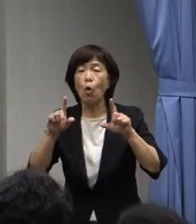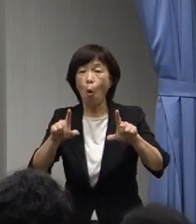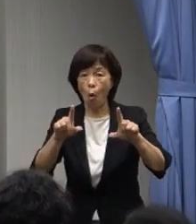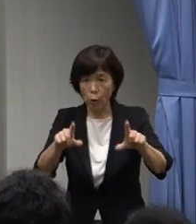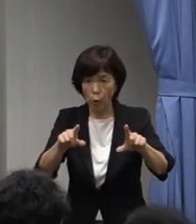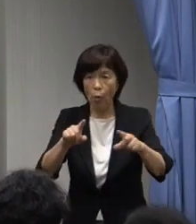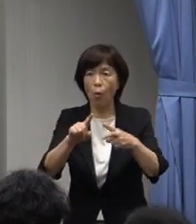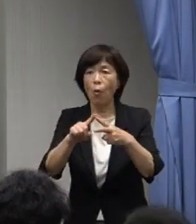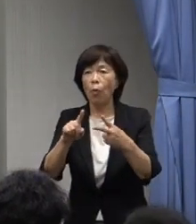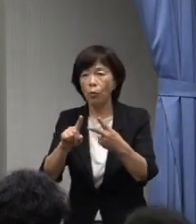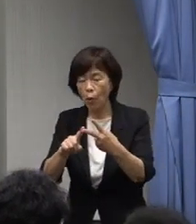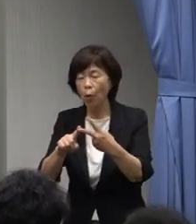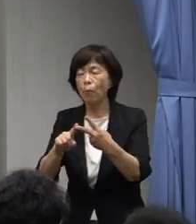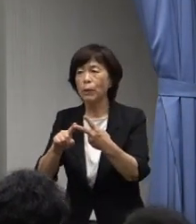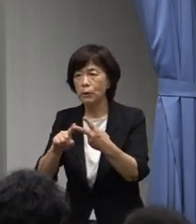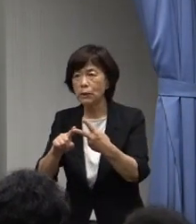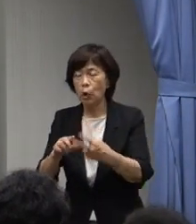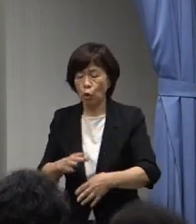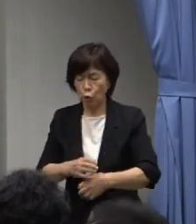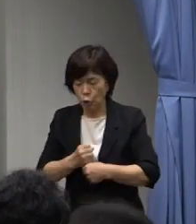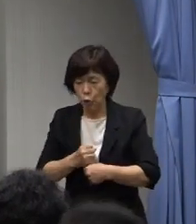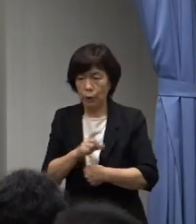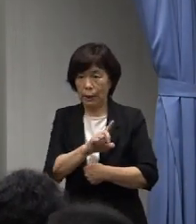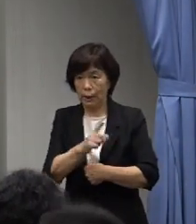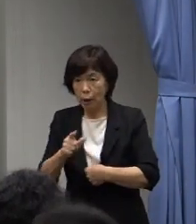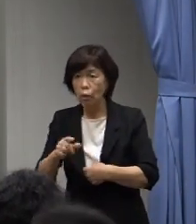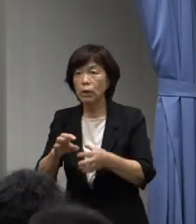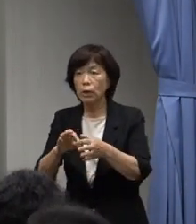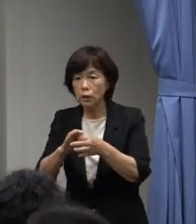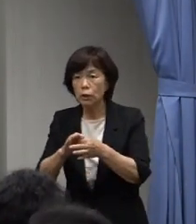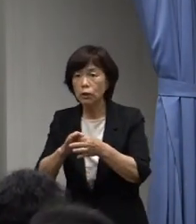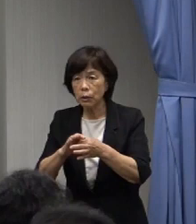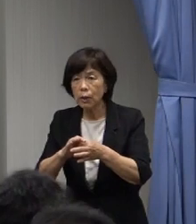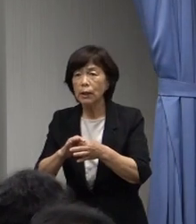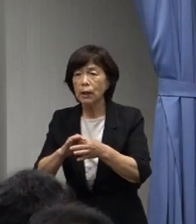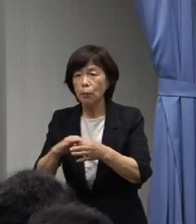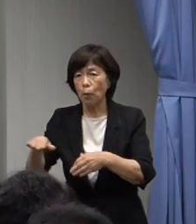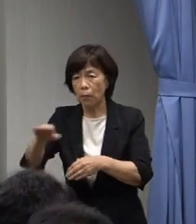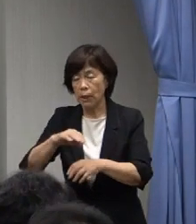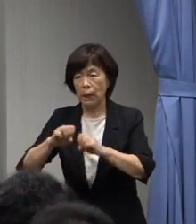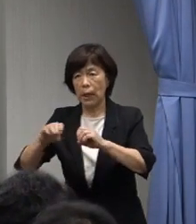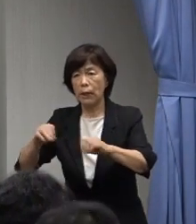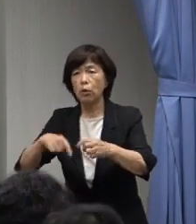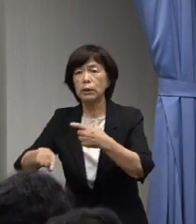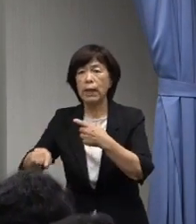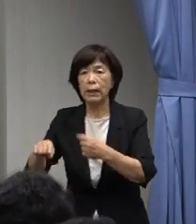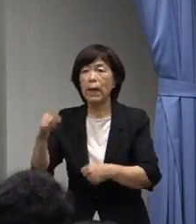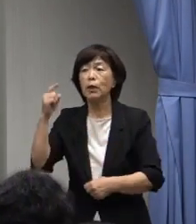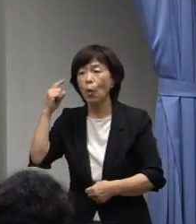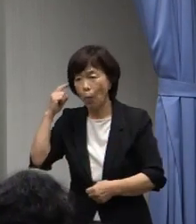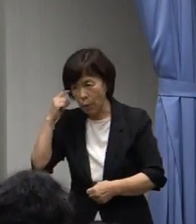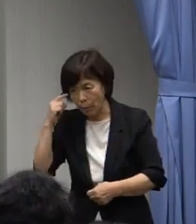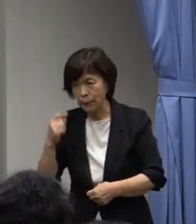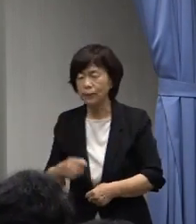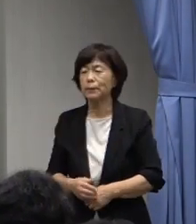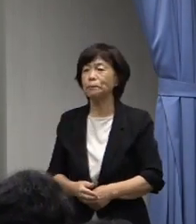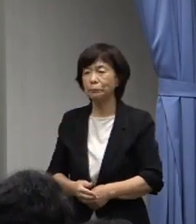た留意、注意との関係を流していきたいと思います。